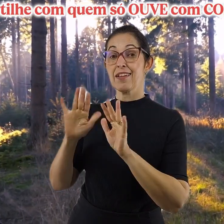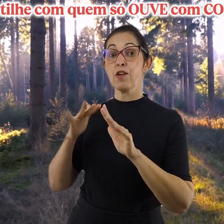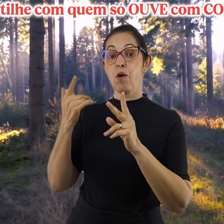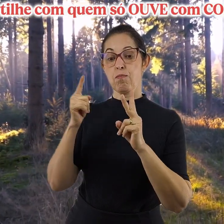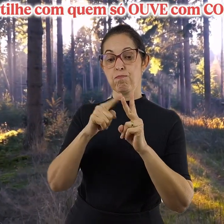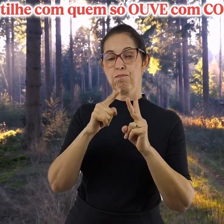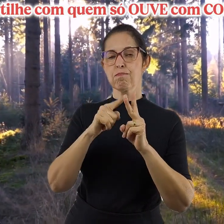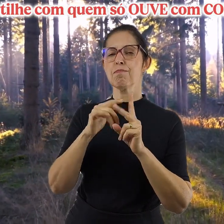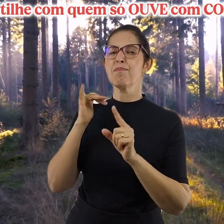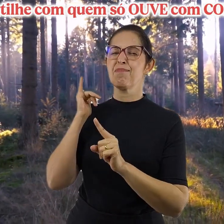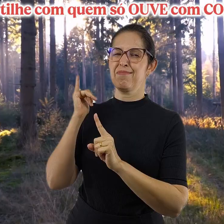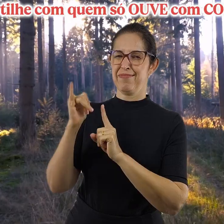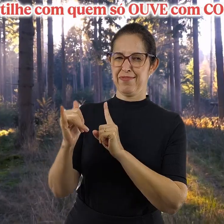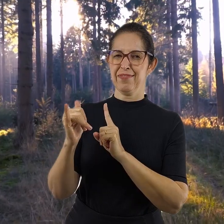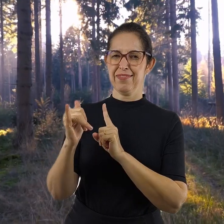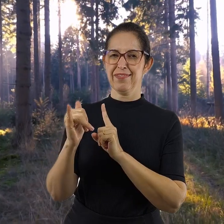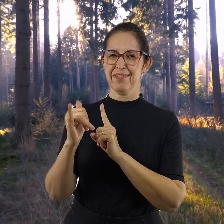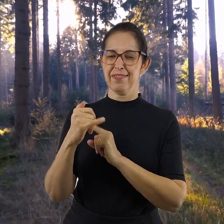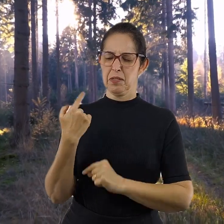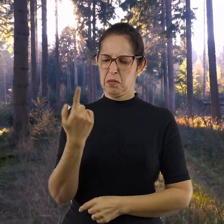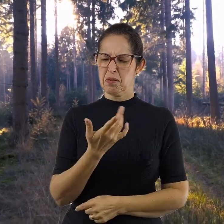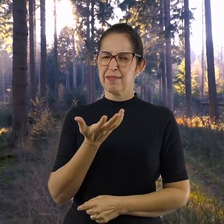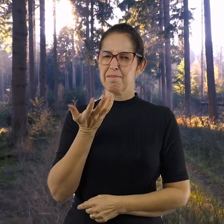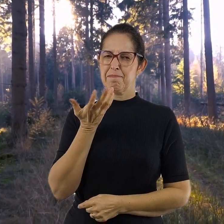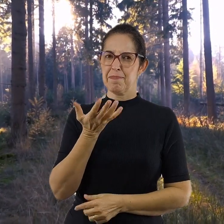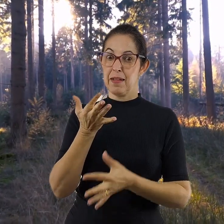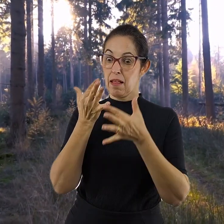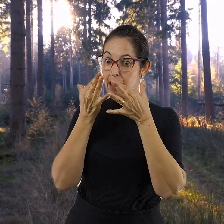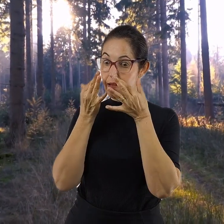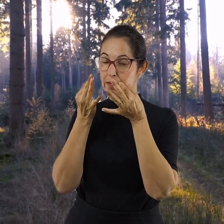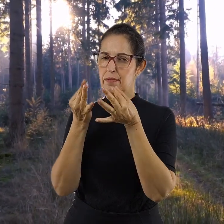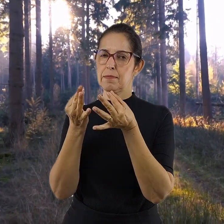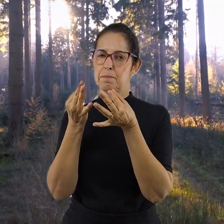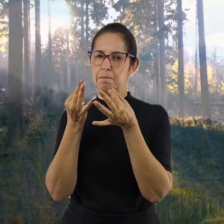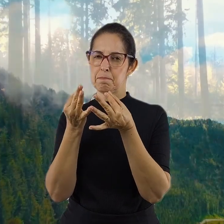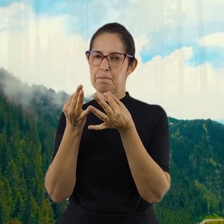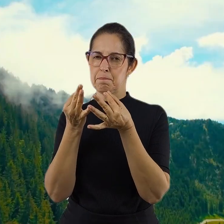O profético é um projeto,